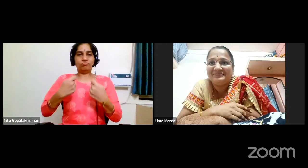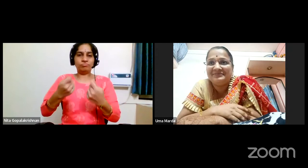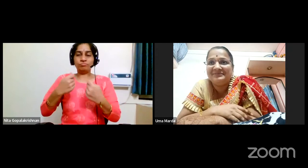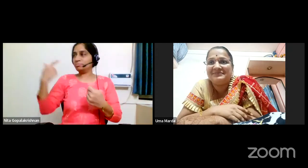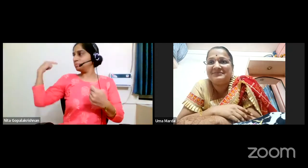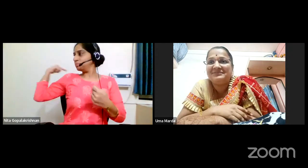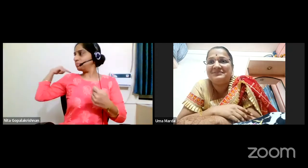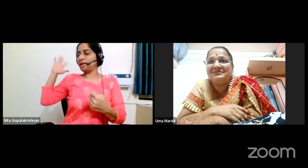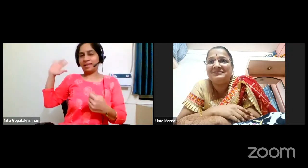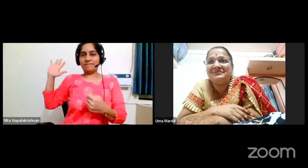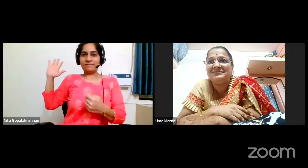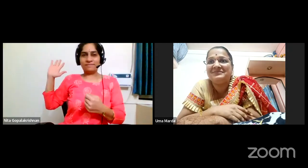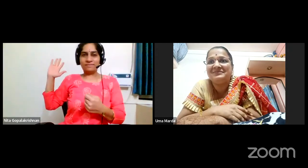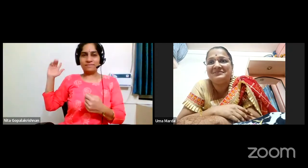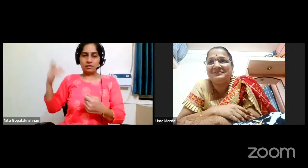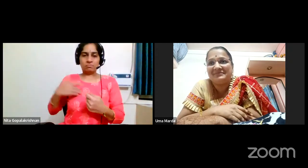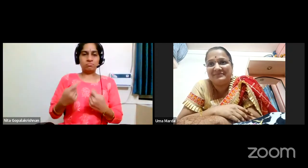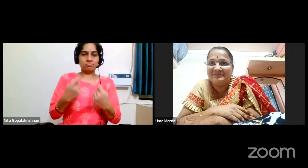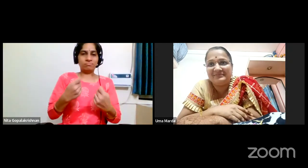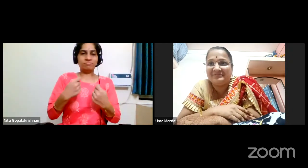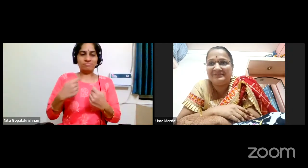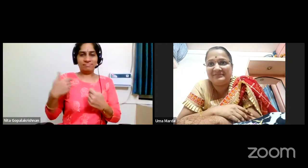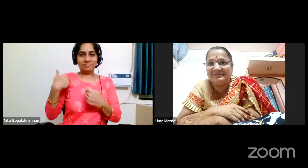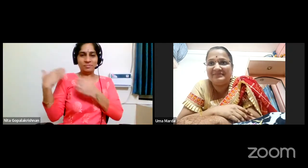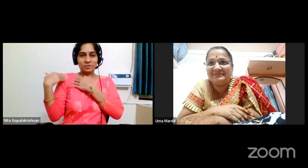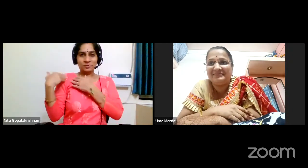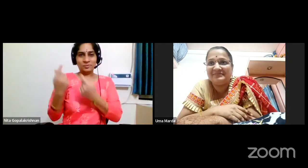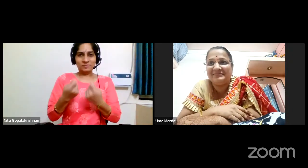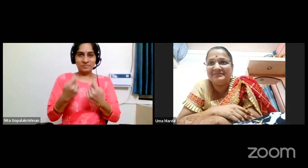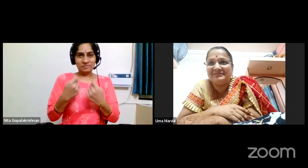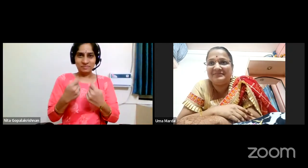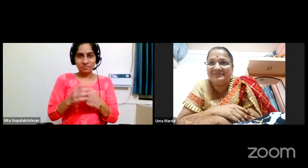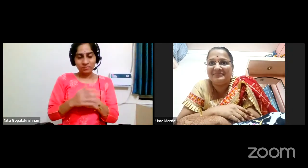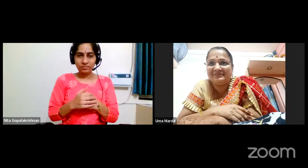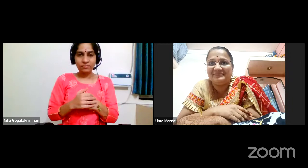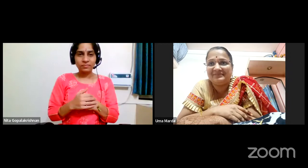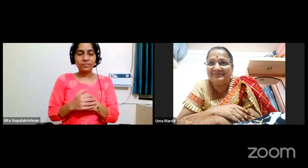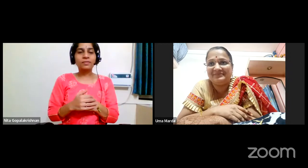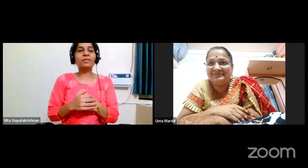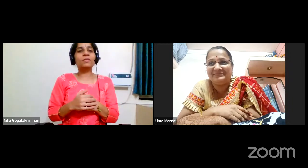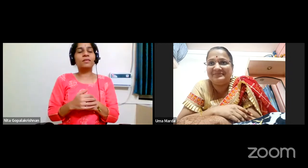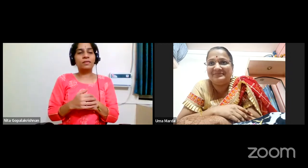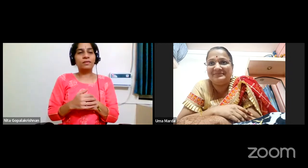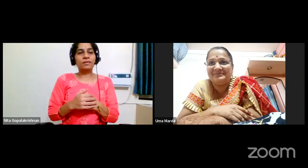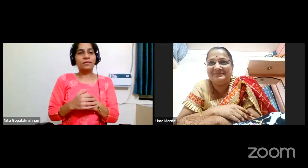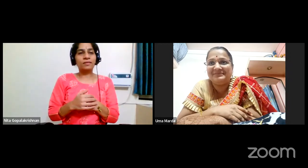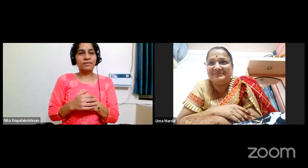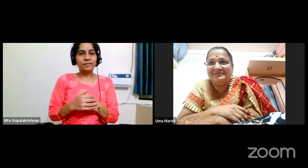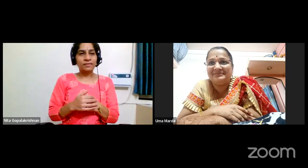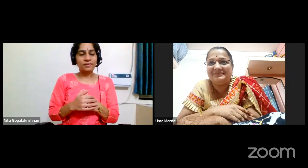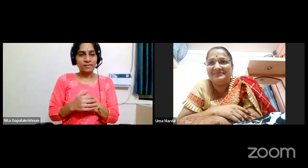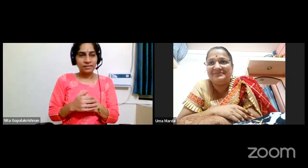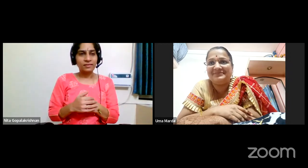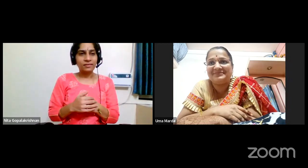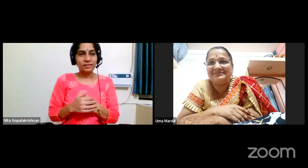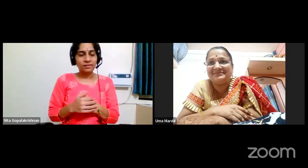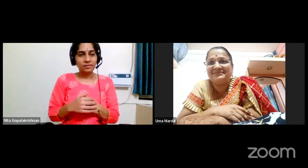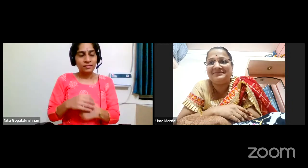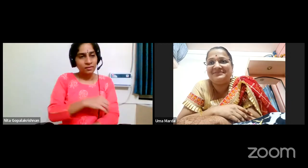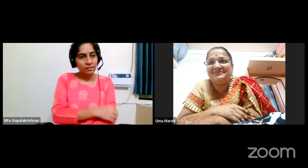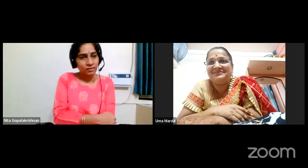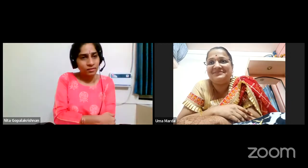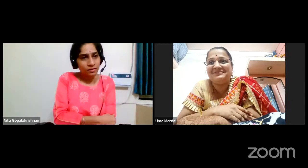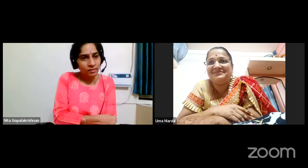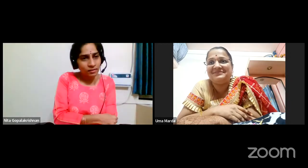अगर दाई और मुड़ना है तो सारथी के दाएं कंधे पे पैर मारते हैं या कान पे जूती से जो है टच करते हैं, और